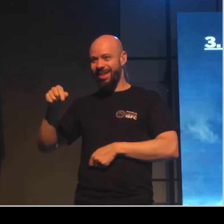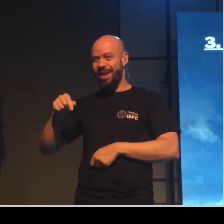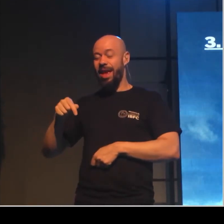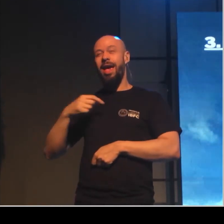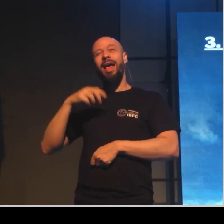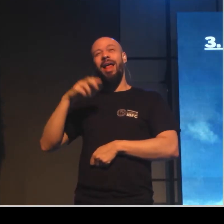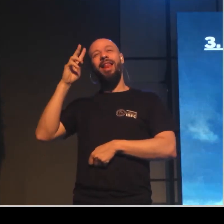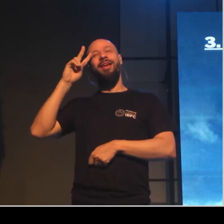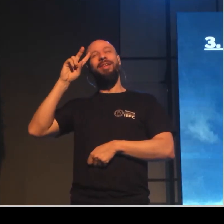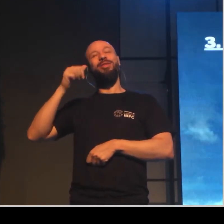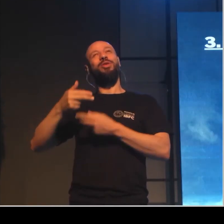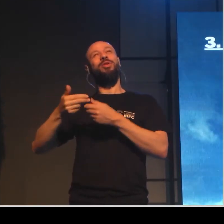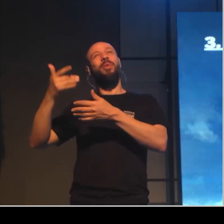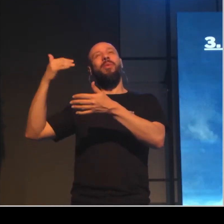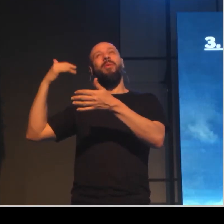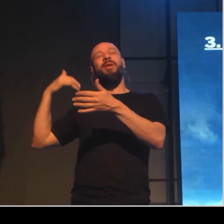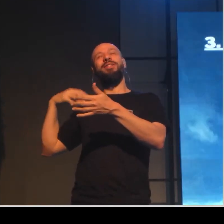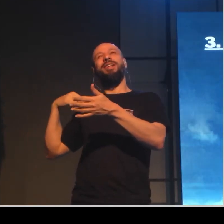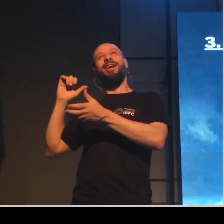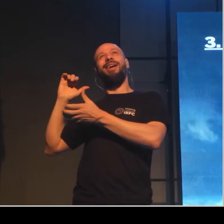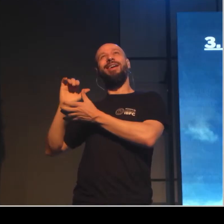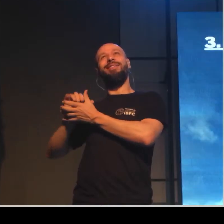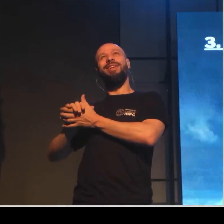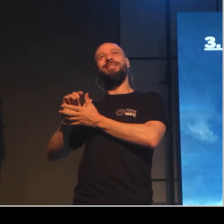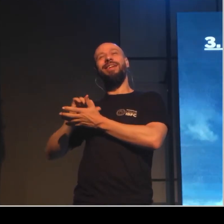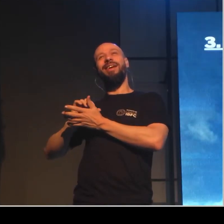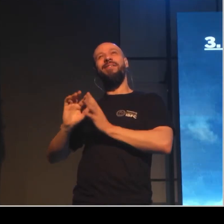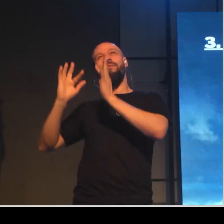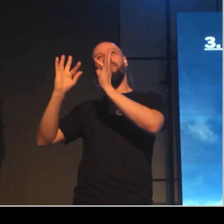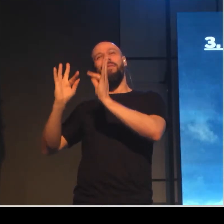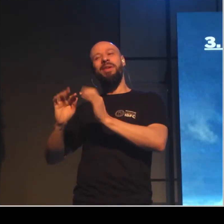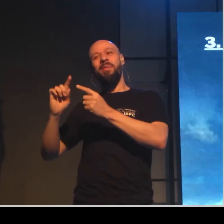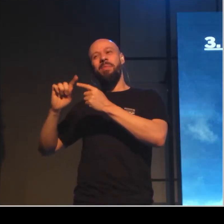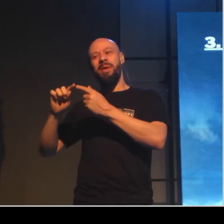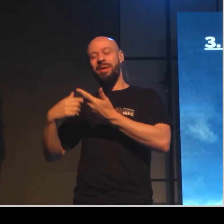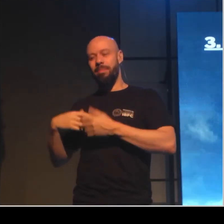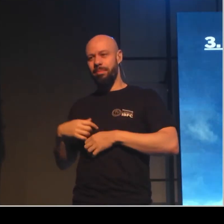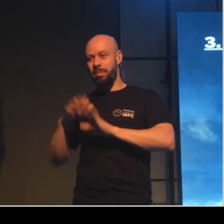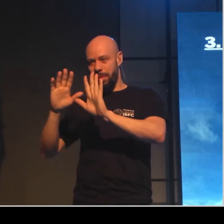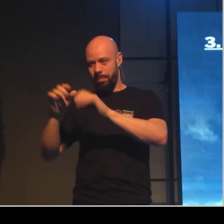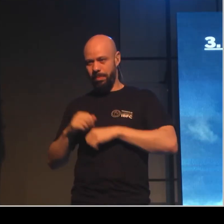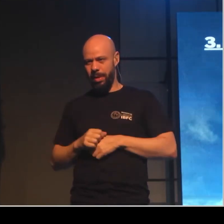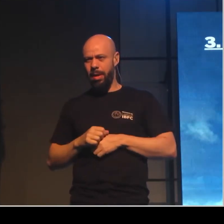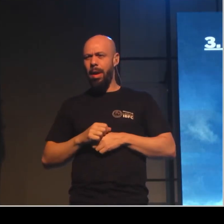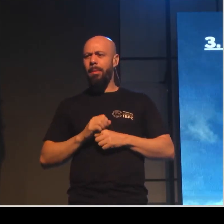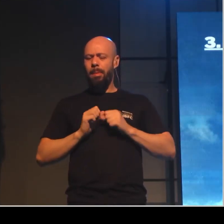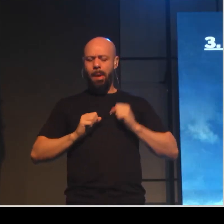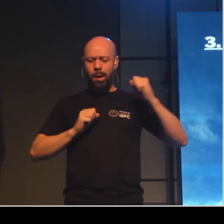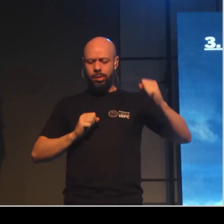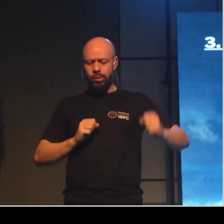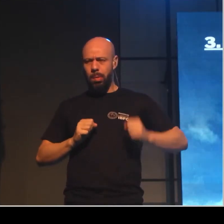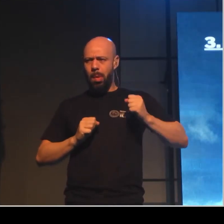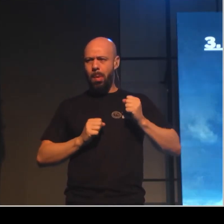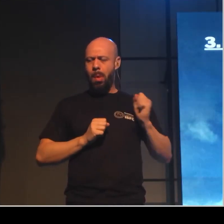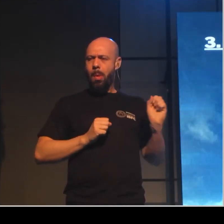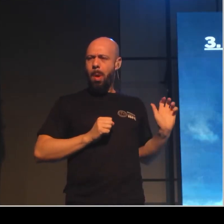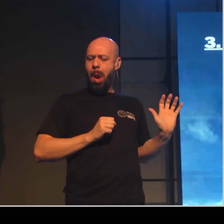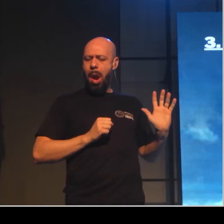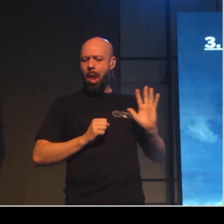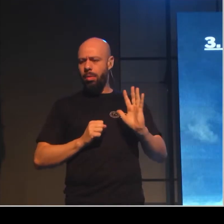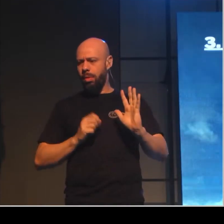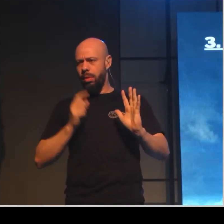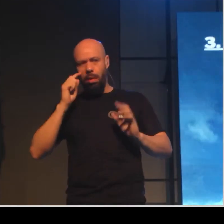vivendo tudo o que estava vivendo. Me aparece um monte de pastor fedorento, cheiroso, todo, e ela diz: meu Deus, o que